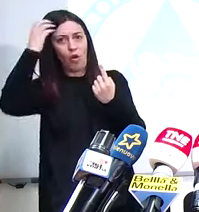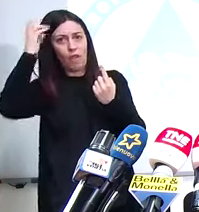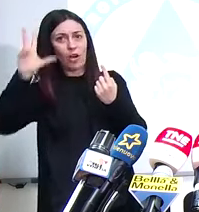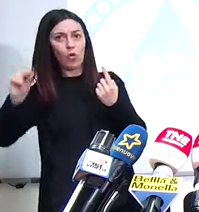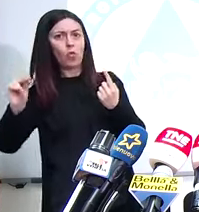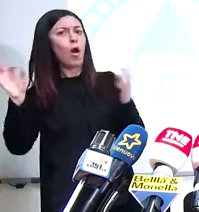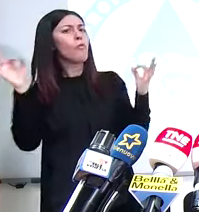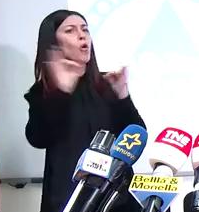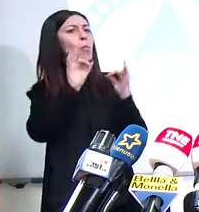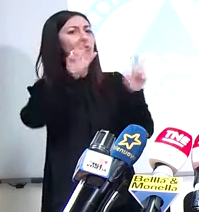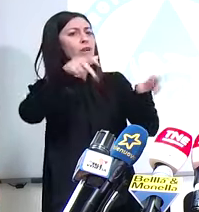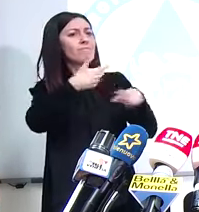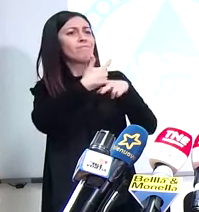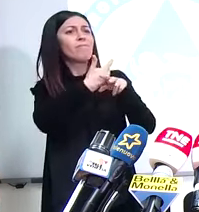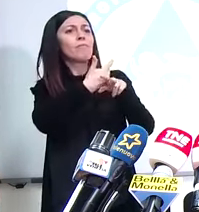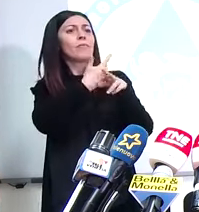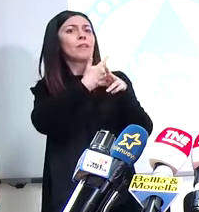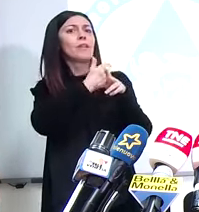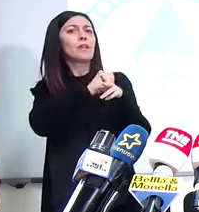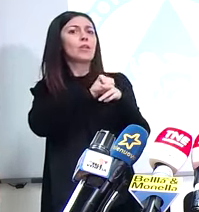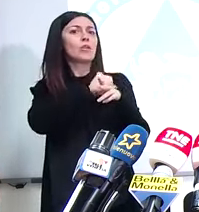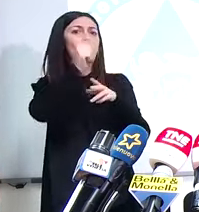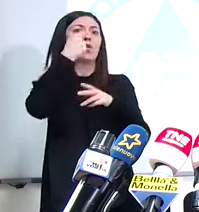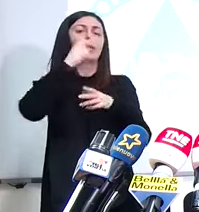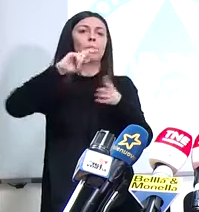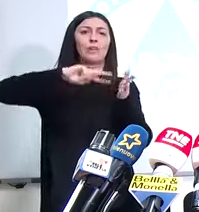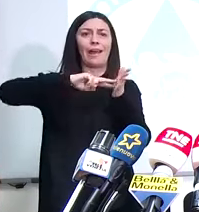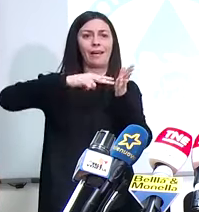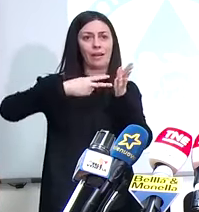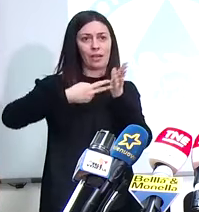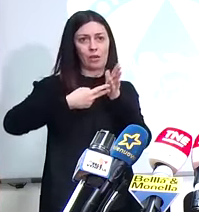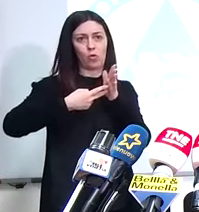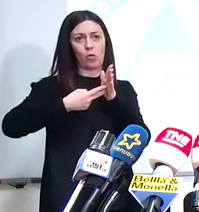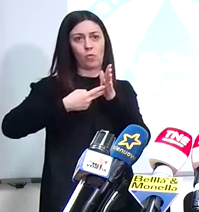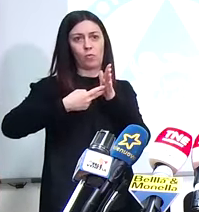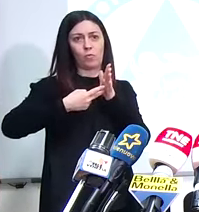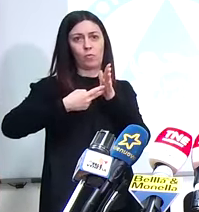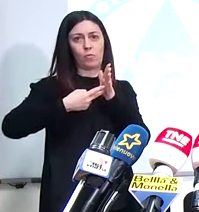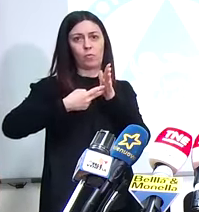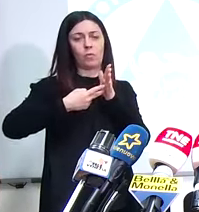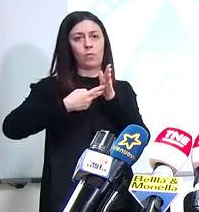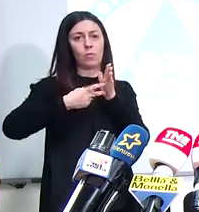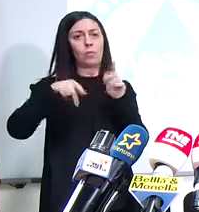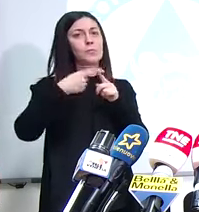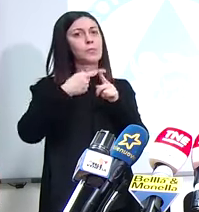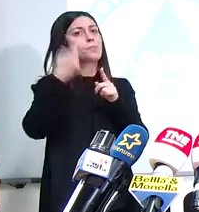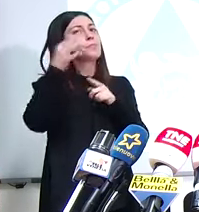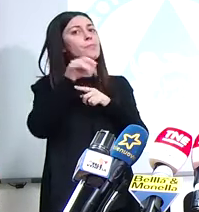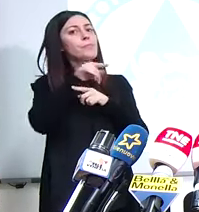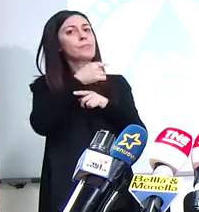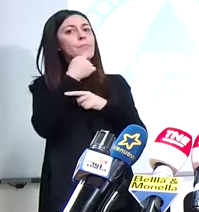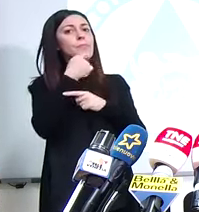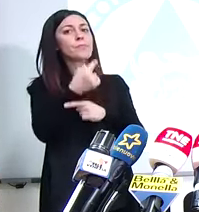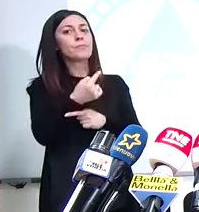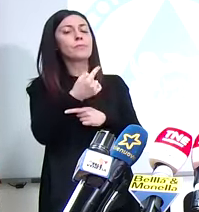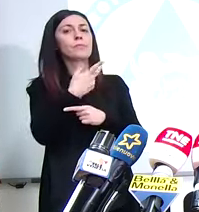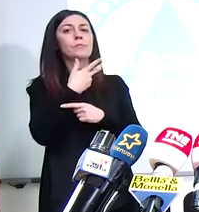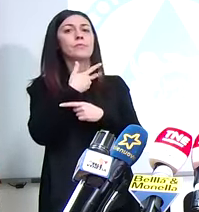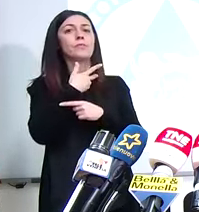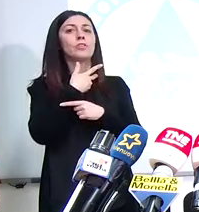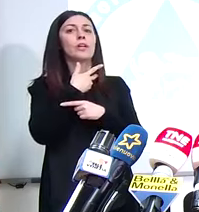solo sono solo di natura tecnica e poi in particolare appunto le diceva che sono in corso videoconferenze riguarda i